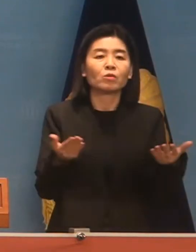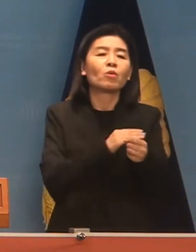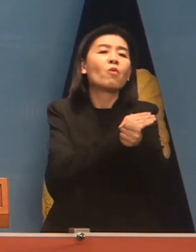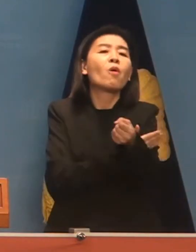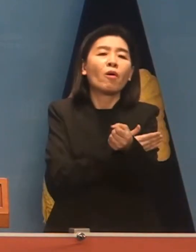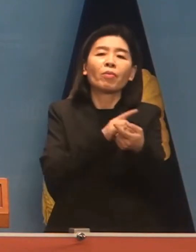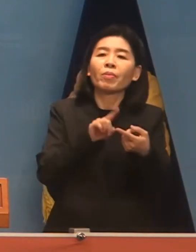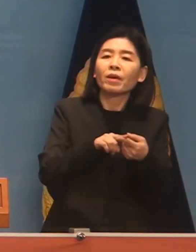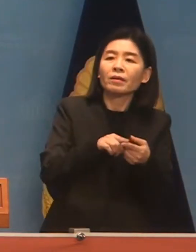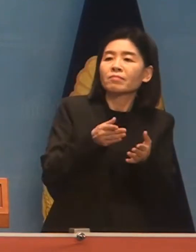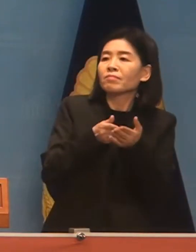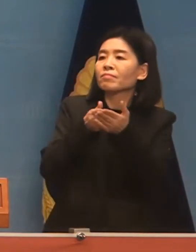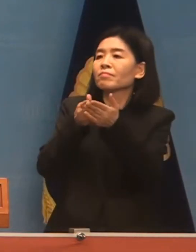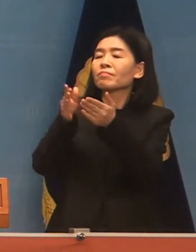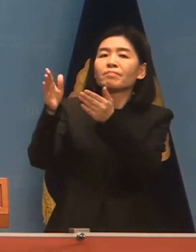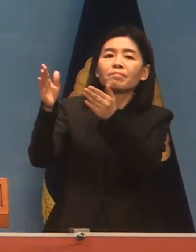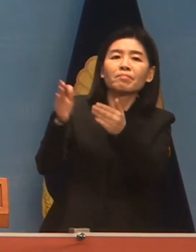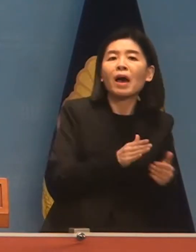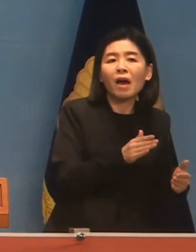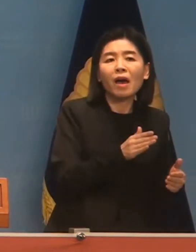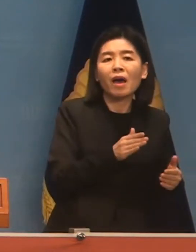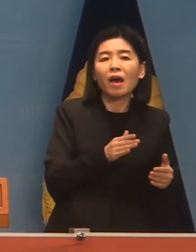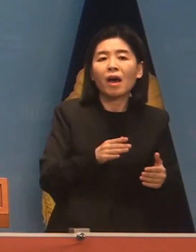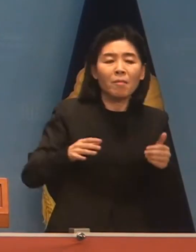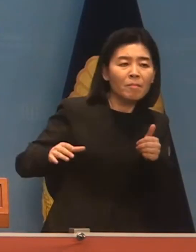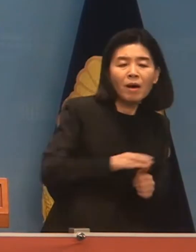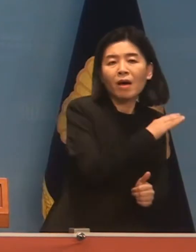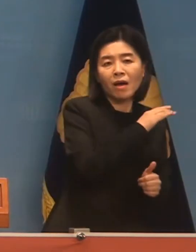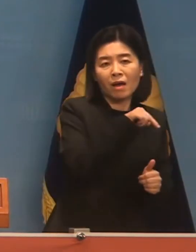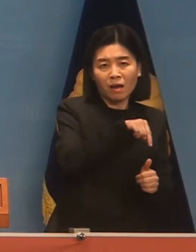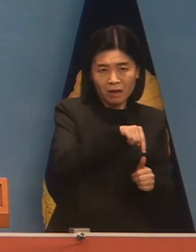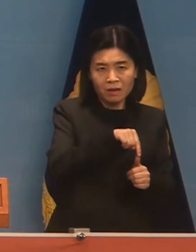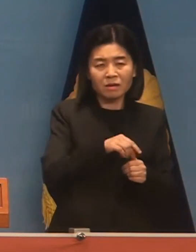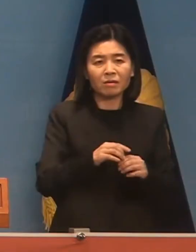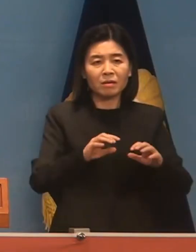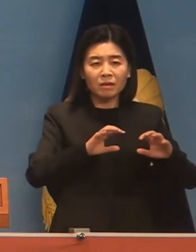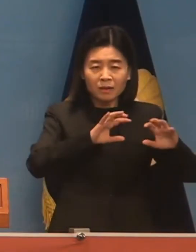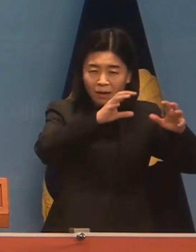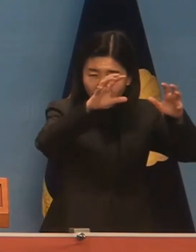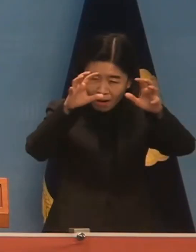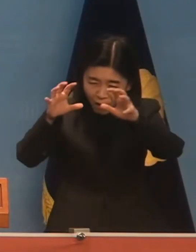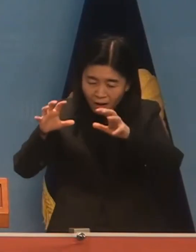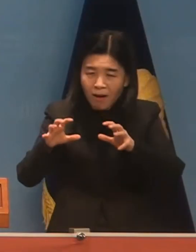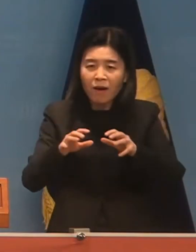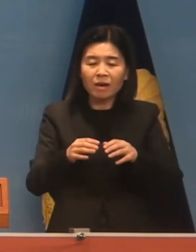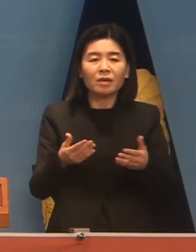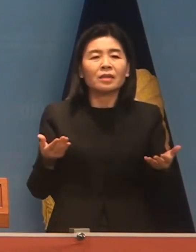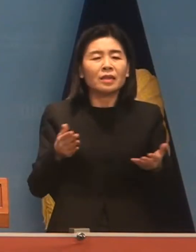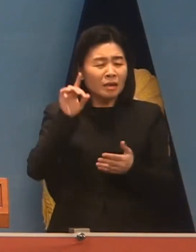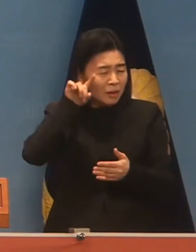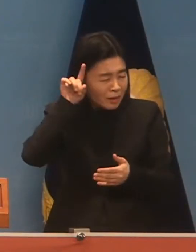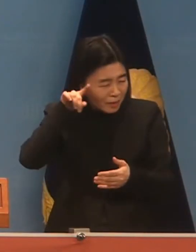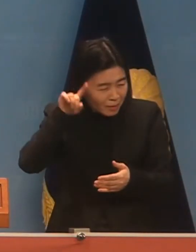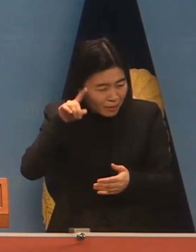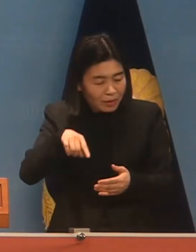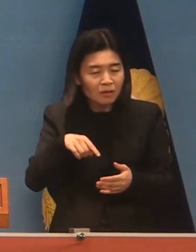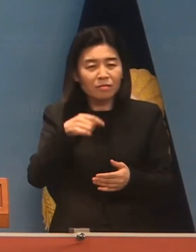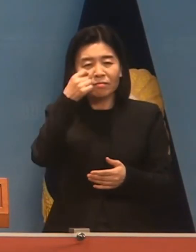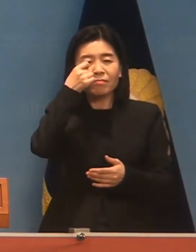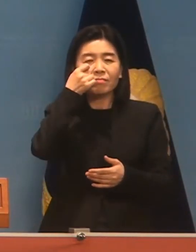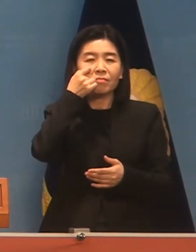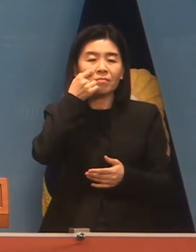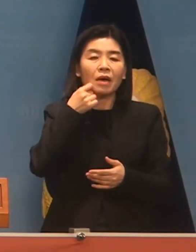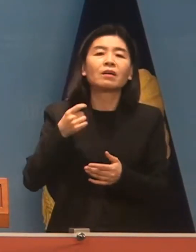대한 이야기들이 폭력 집단처럼 매도되고 수많은 나라를 눈물과 아픔으로